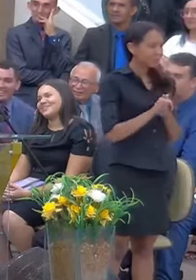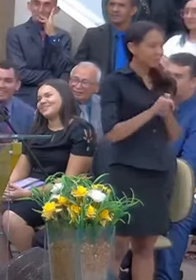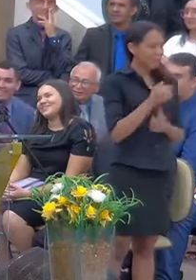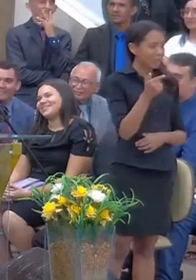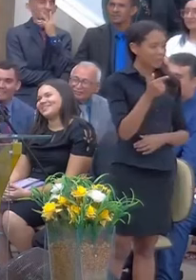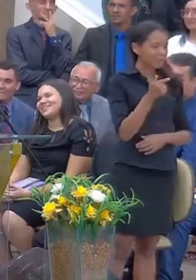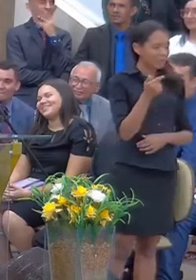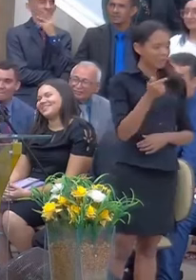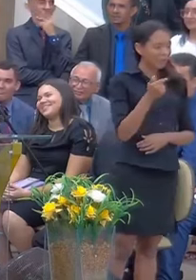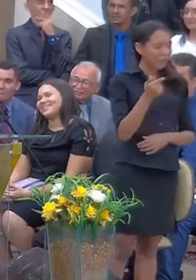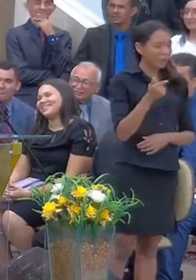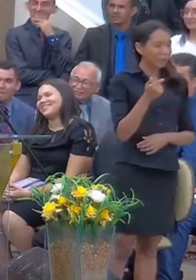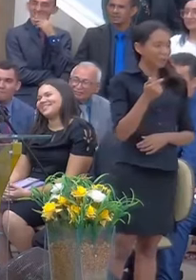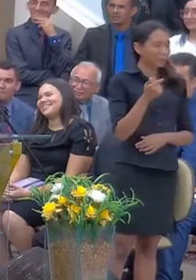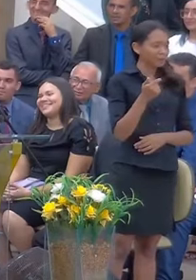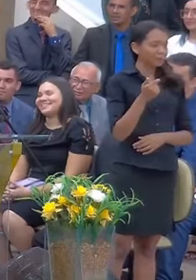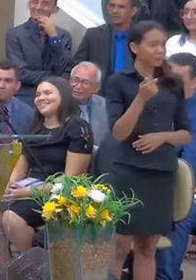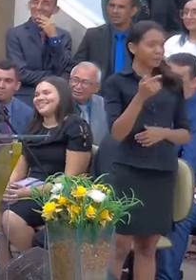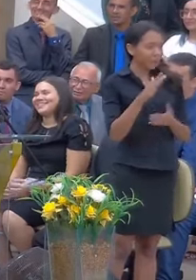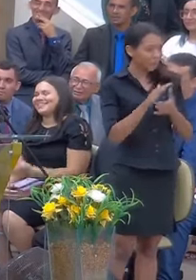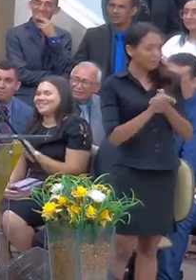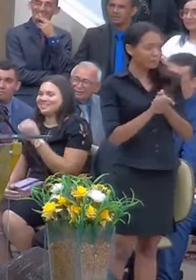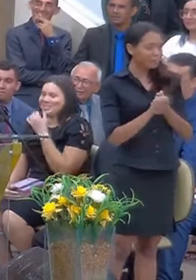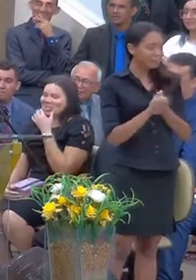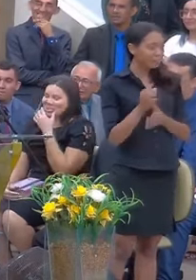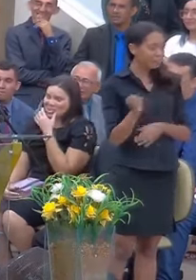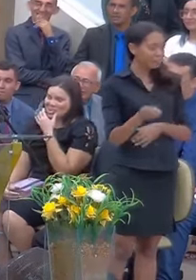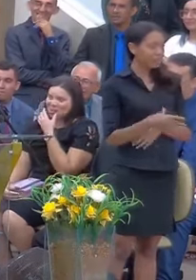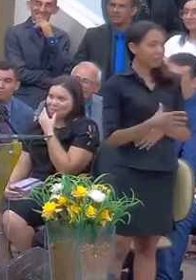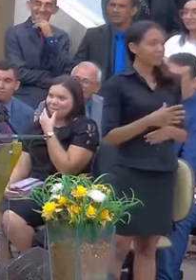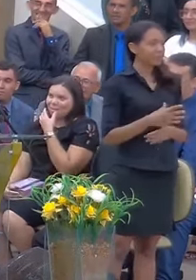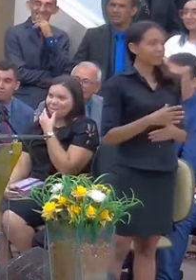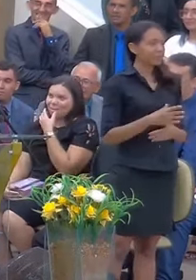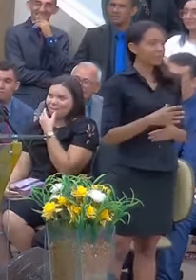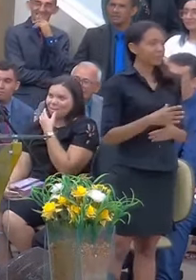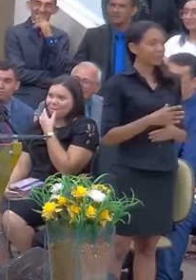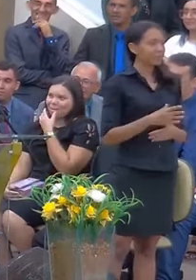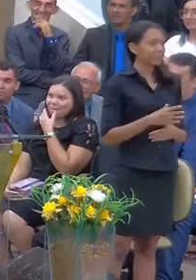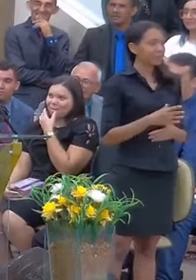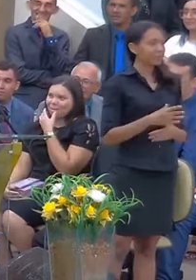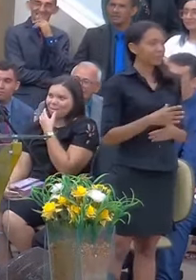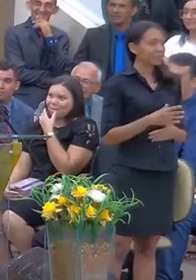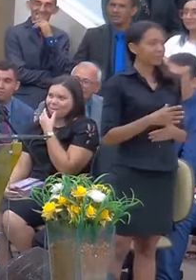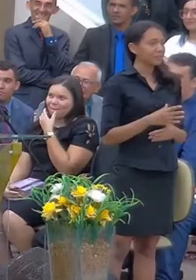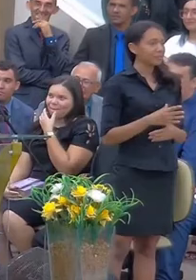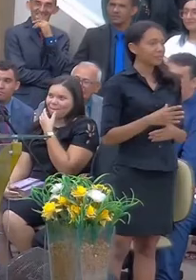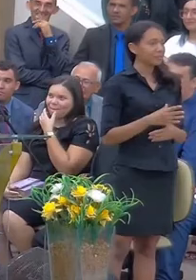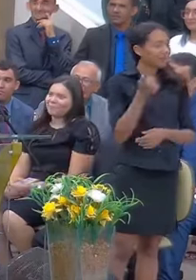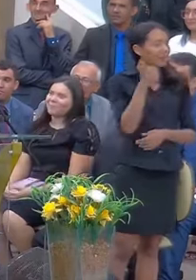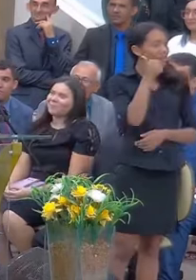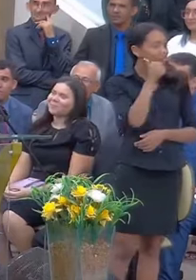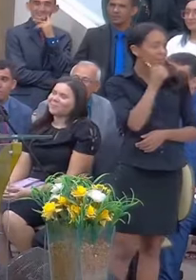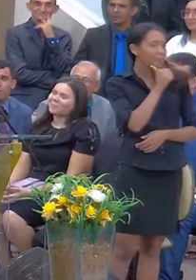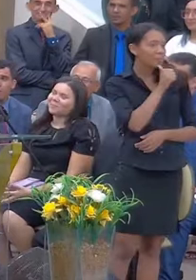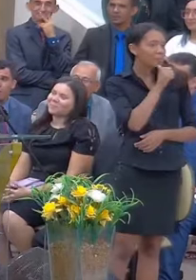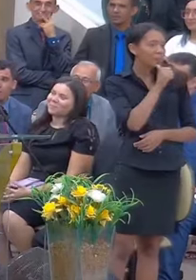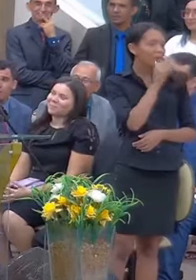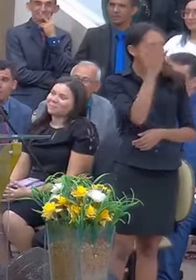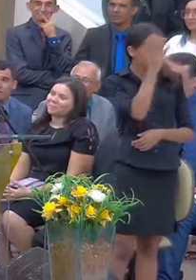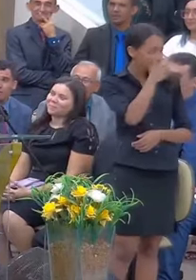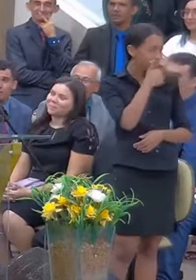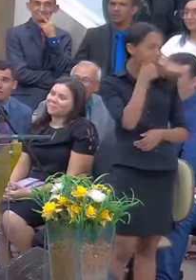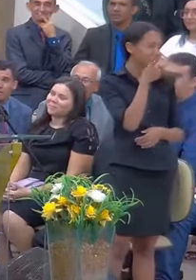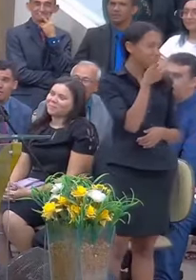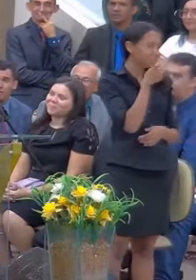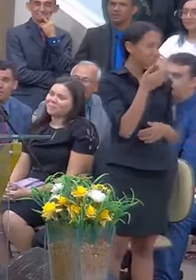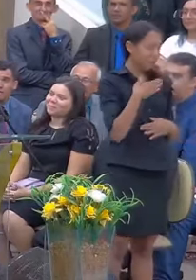lua de mel. Eu disse, amém. Se um homem quer botar a mulher dele para ficar bonita, imagine Jesus. Jesus